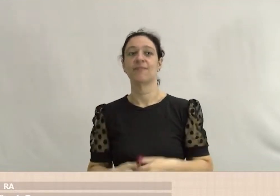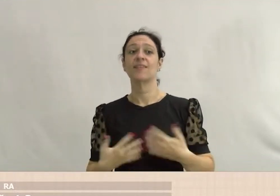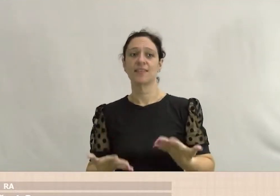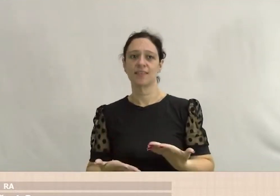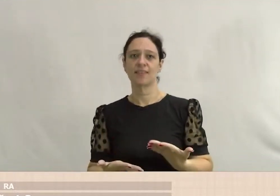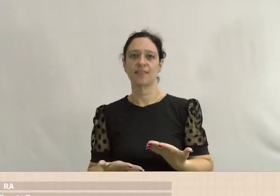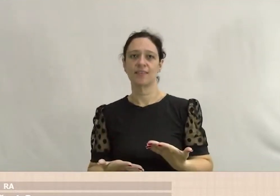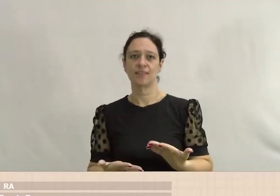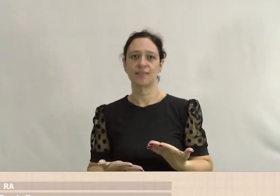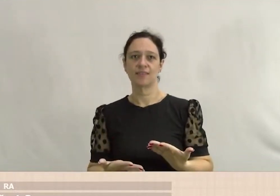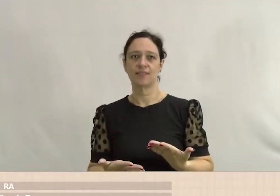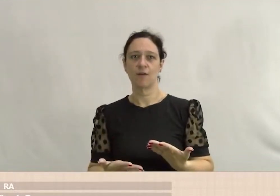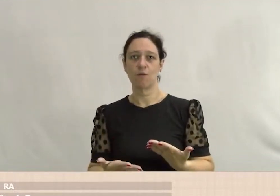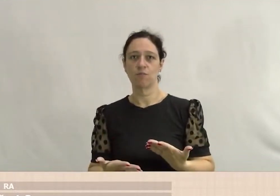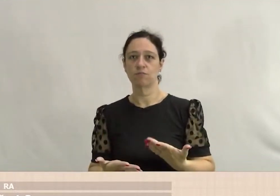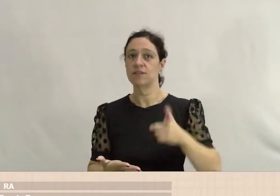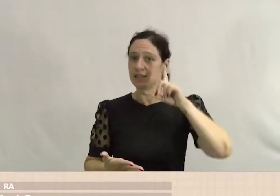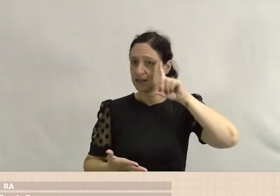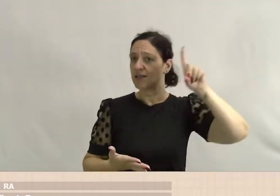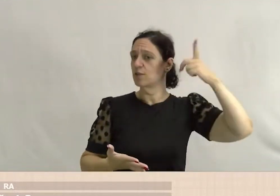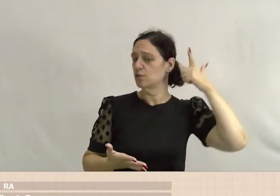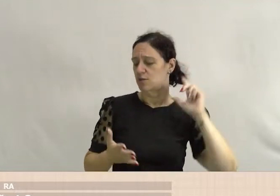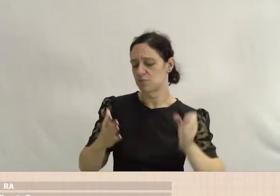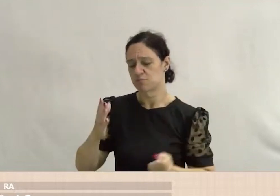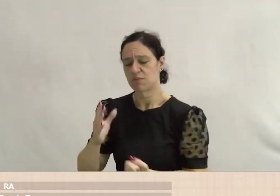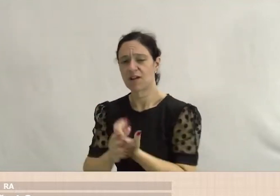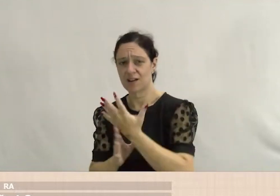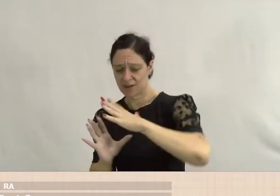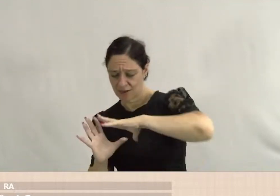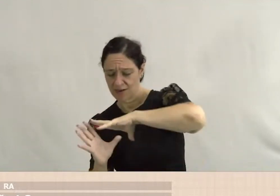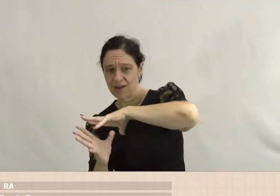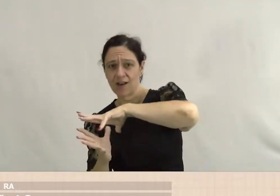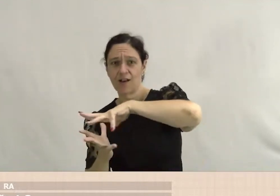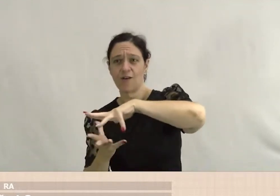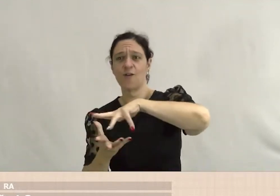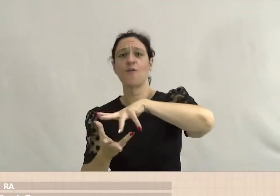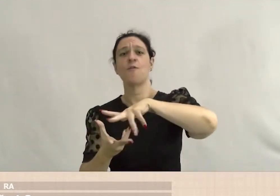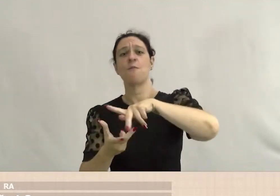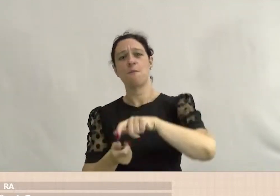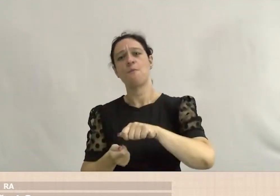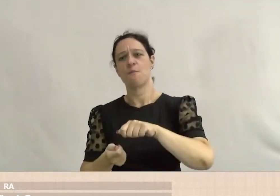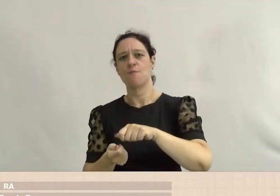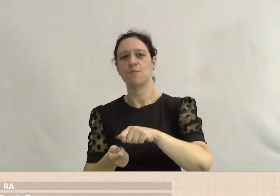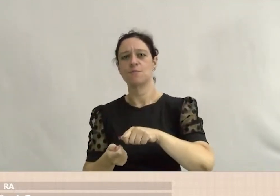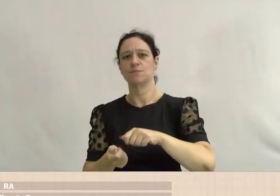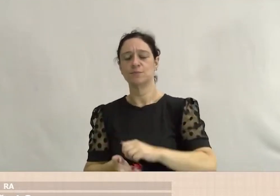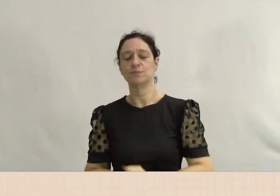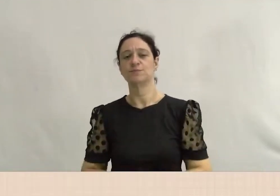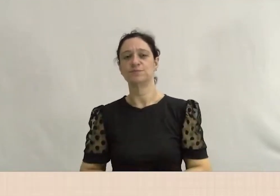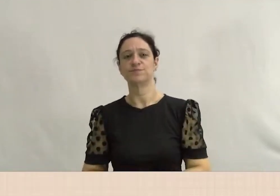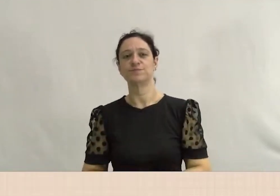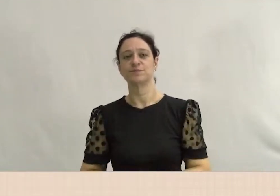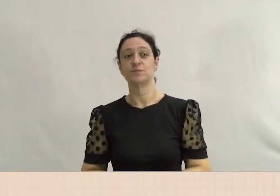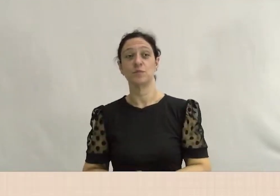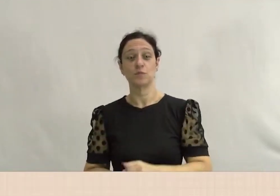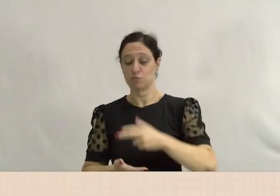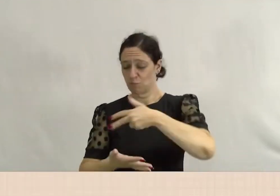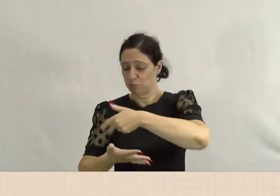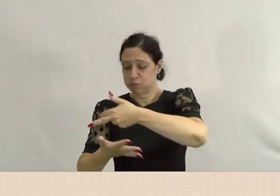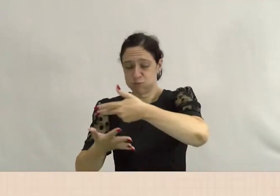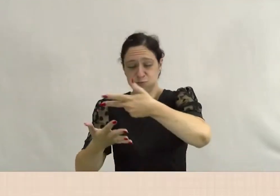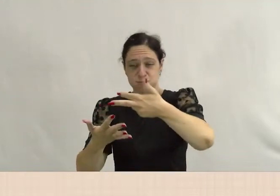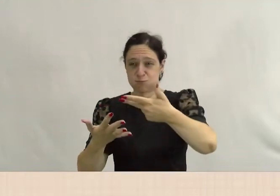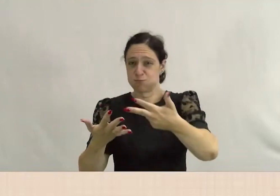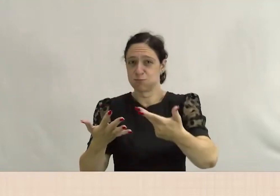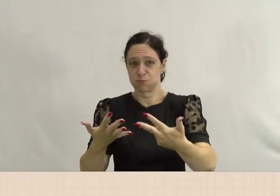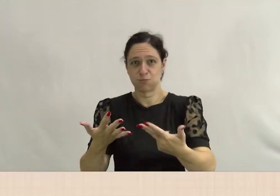Através de Cristo tudo foi criado. Cristo é o meio pelo qual tudo foi criado. Cristo é